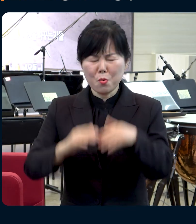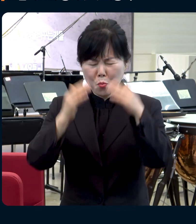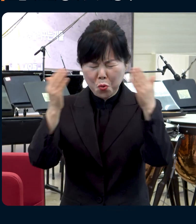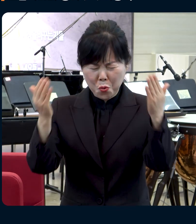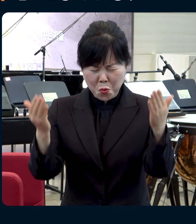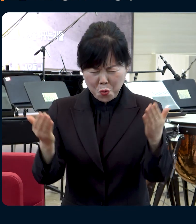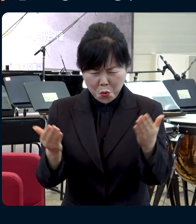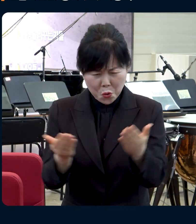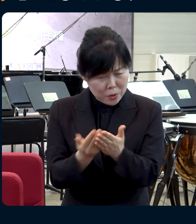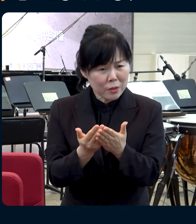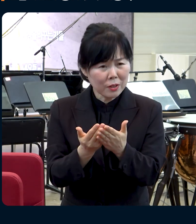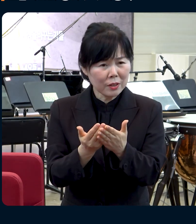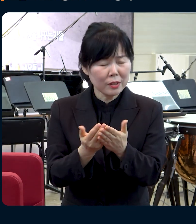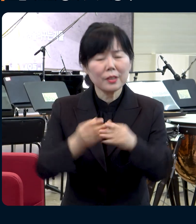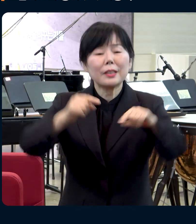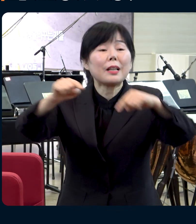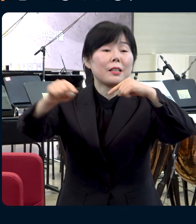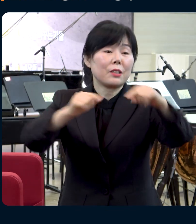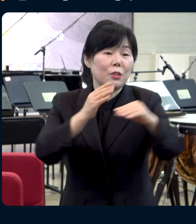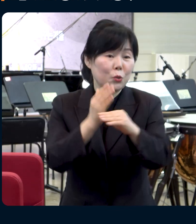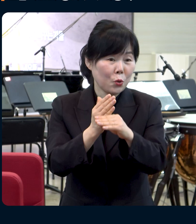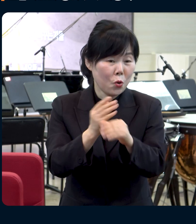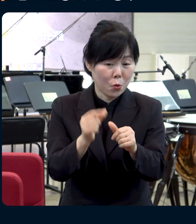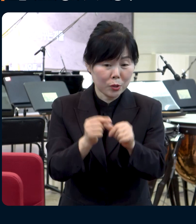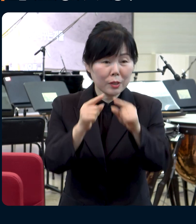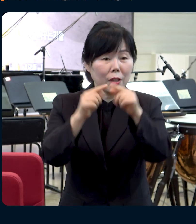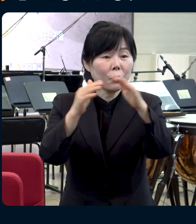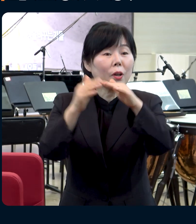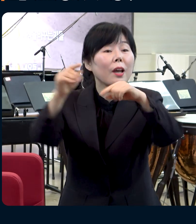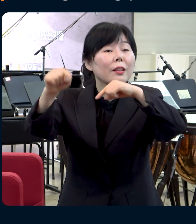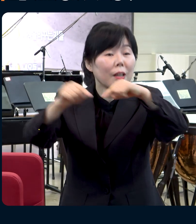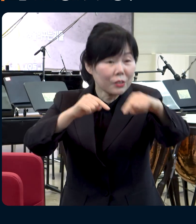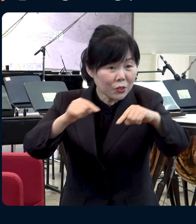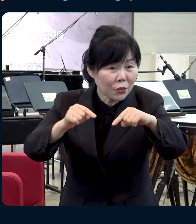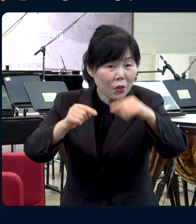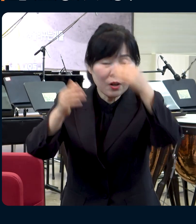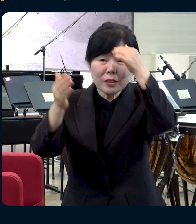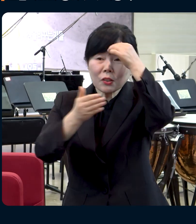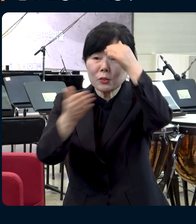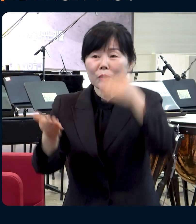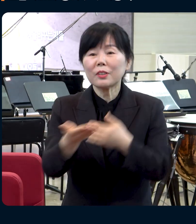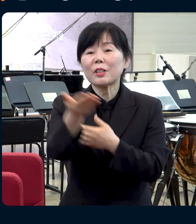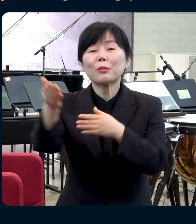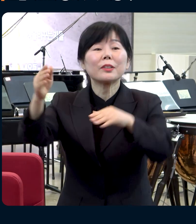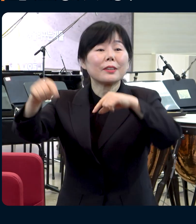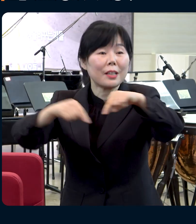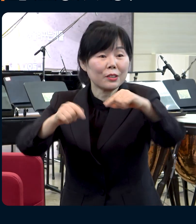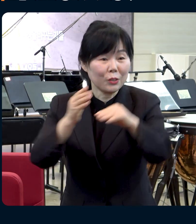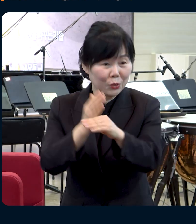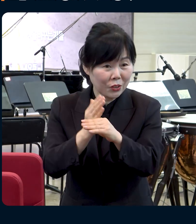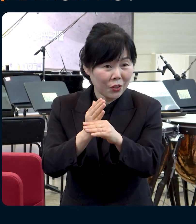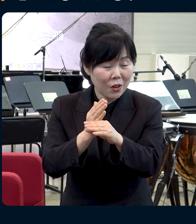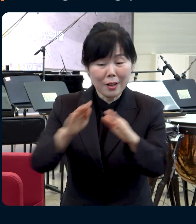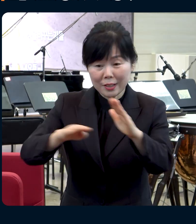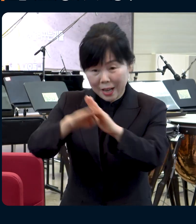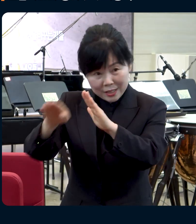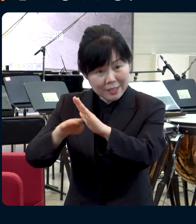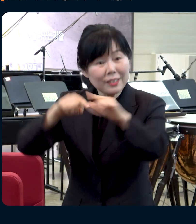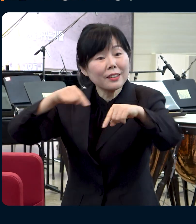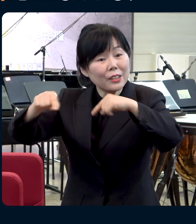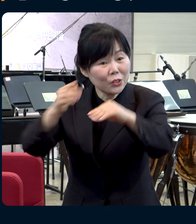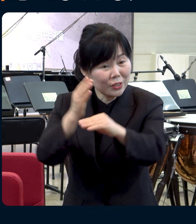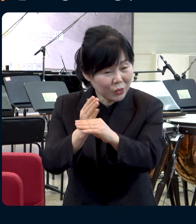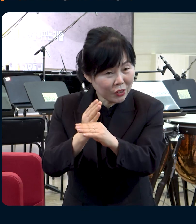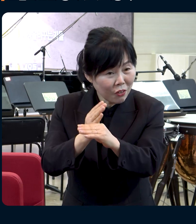것을 운행하시고 우리 호산나 교회를 운행하시고 우리 귀한 성도님들을 운행하시고 여러분의 가정을 운행하시고 여러분의